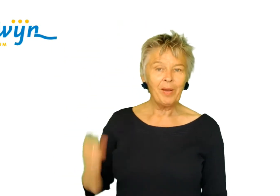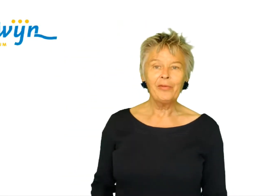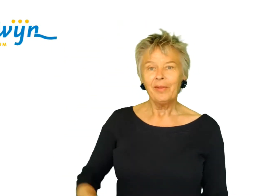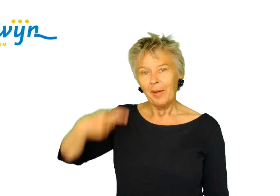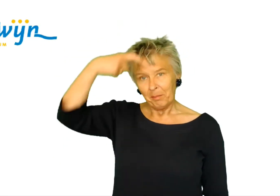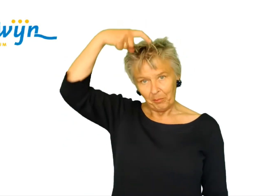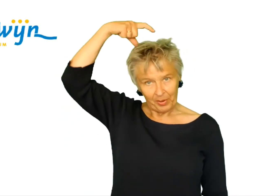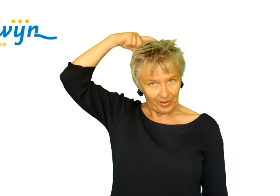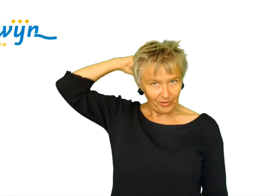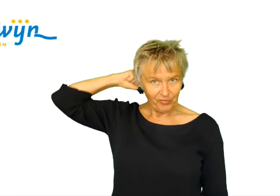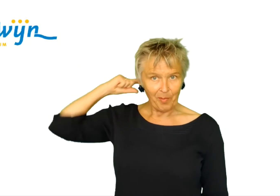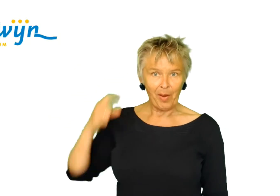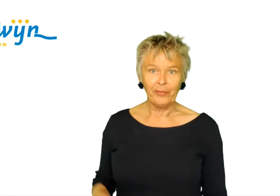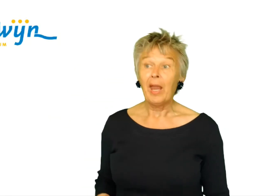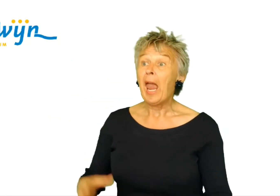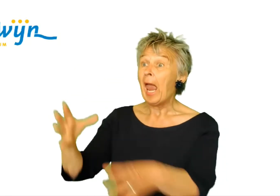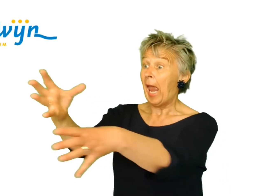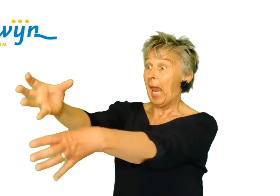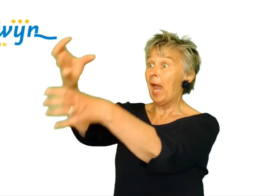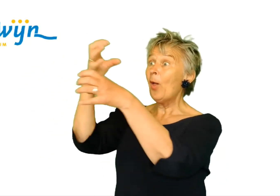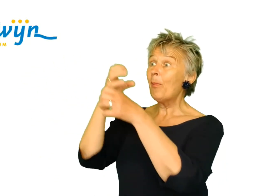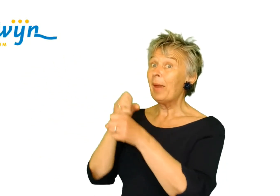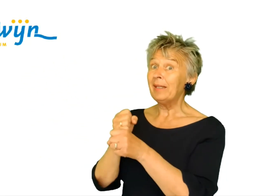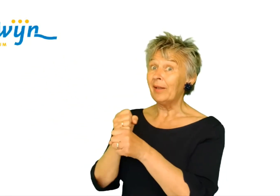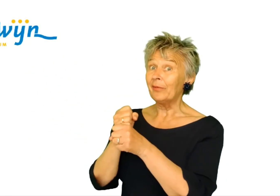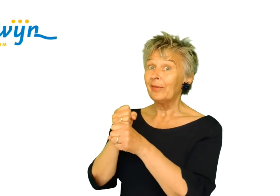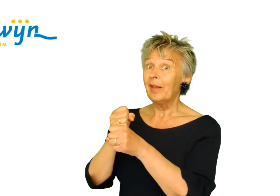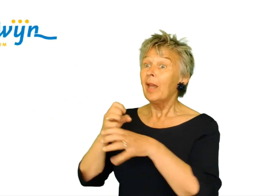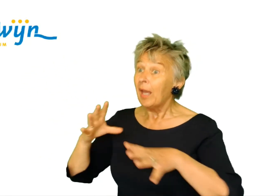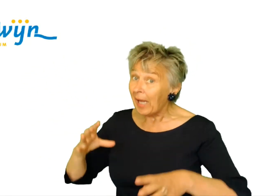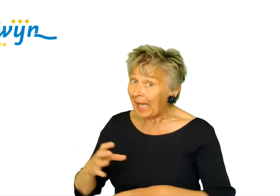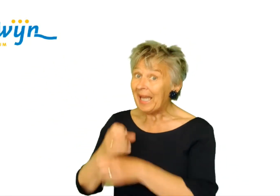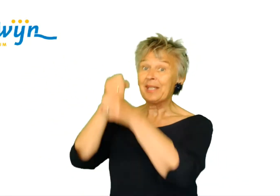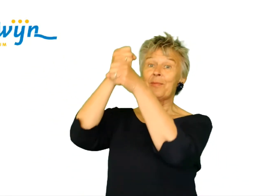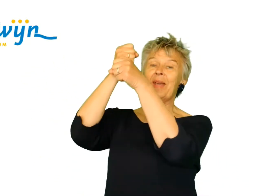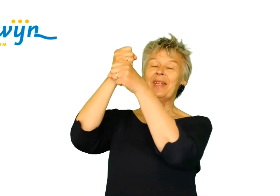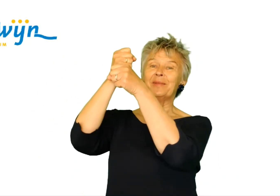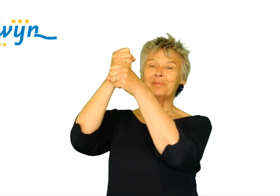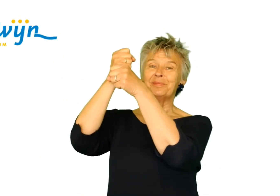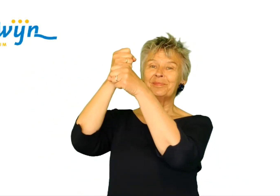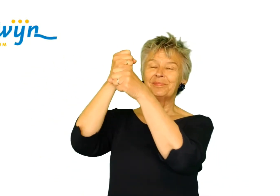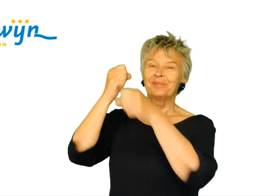Brandweerman, brandweerman, help mij dan, red mij dan.